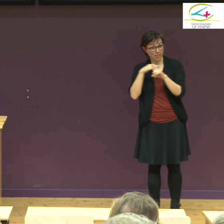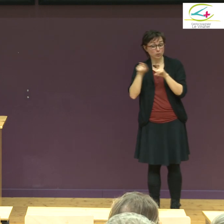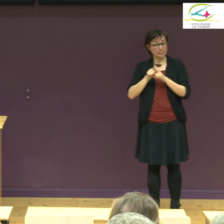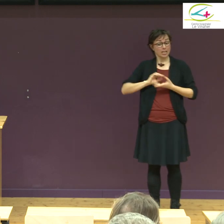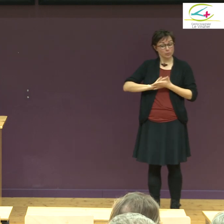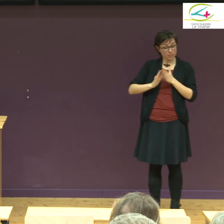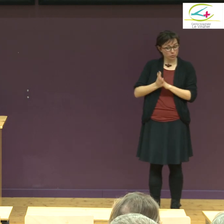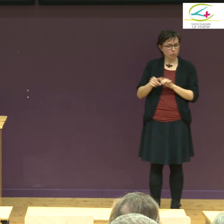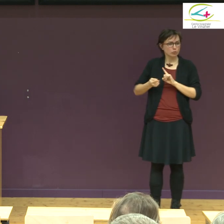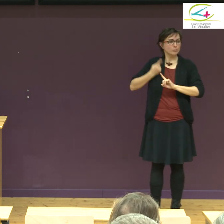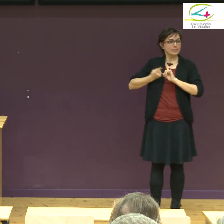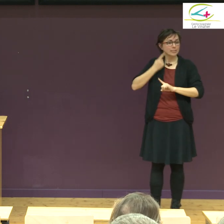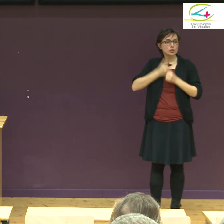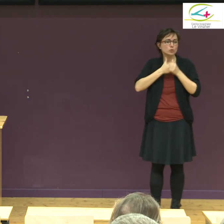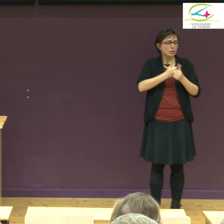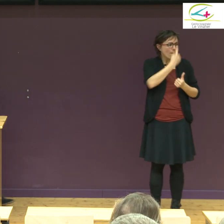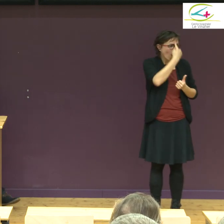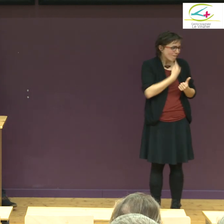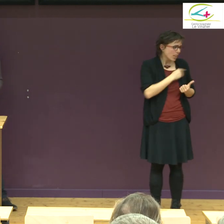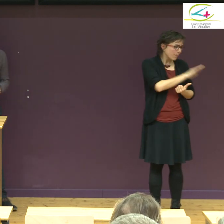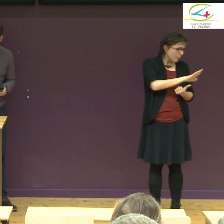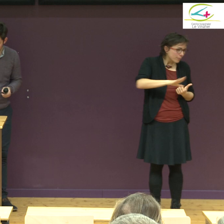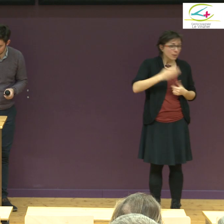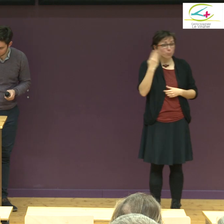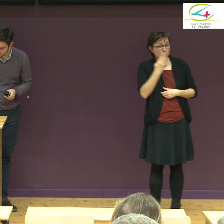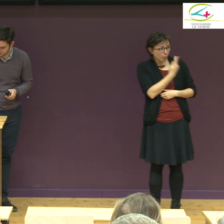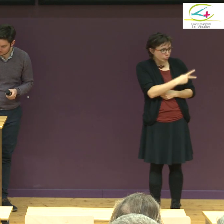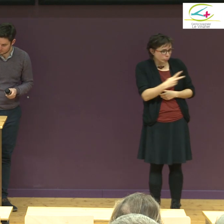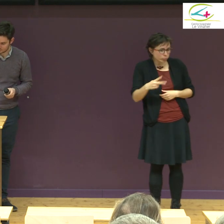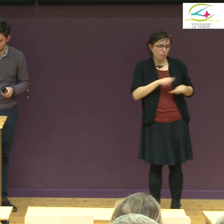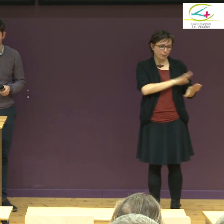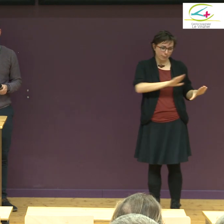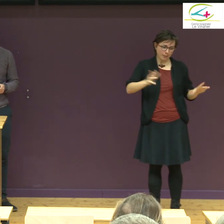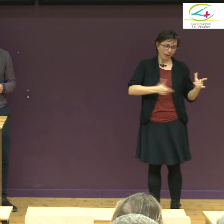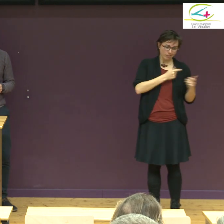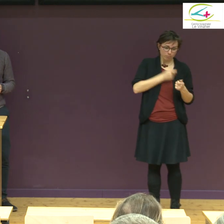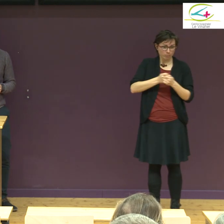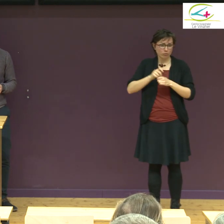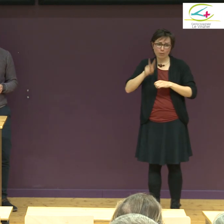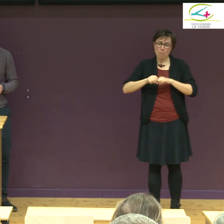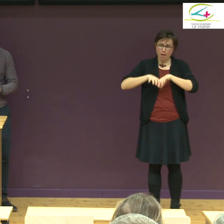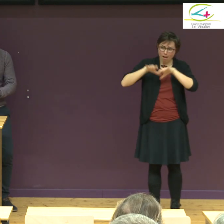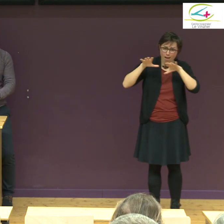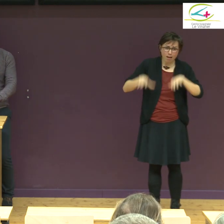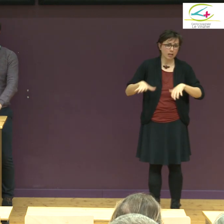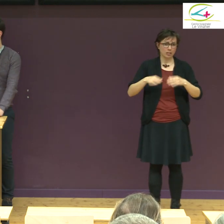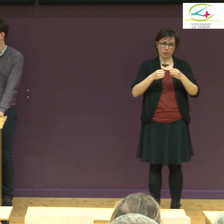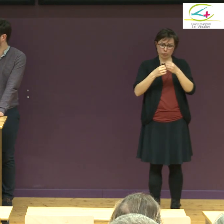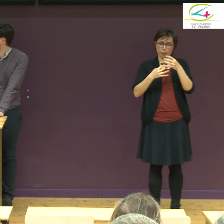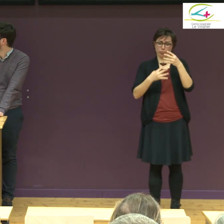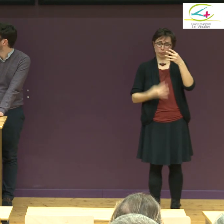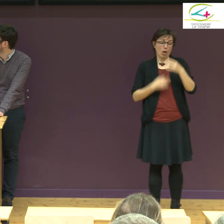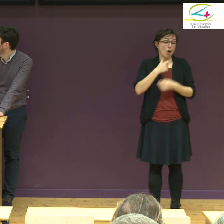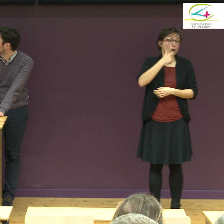aussi qui sont spécialisées par population, par type de besoin, par type de conduite à risque. Donc en fait, il y a vraiment plein de ressources en présentiel ou